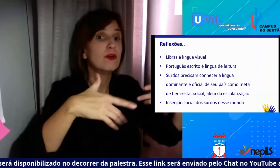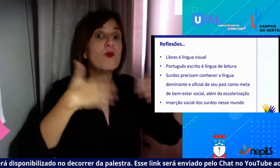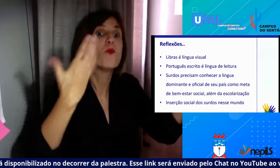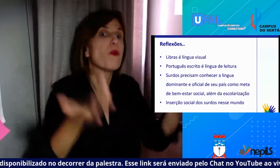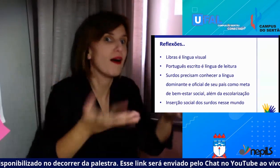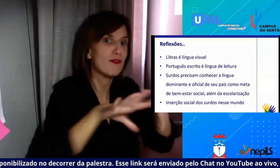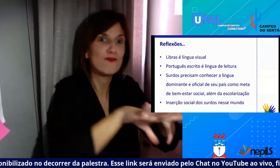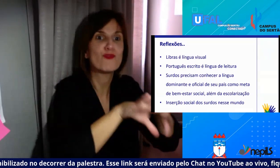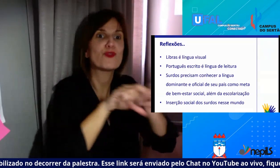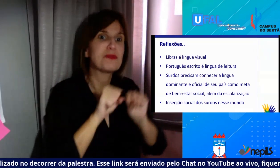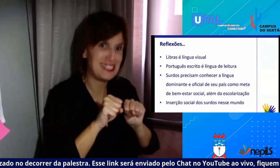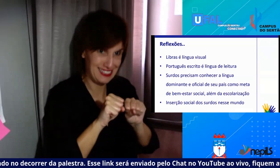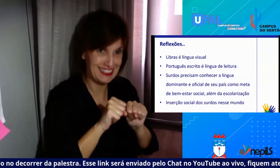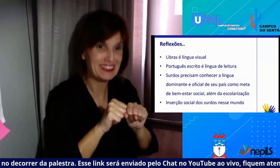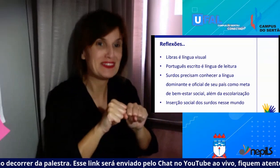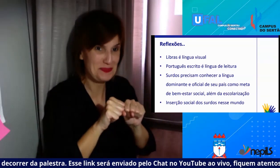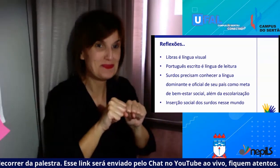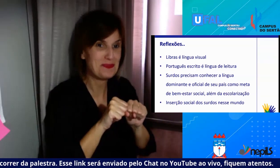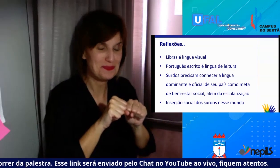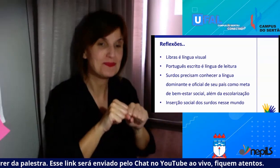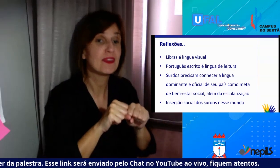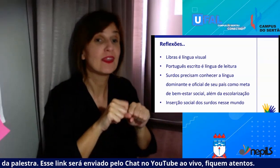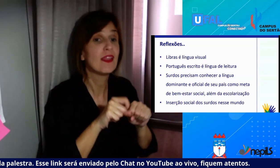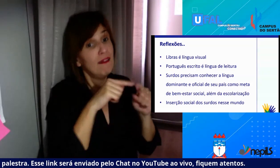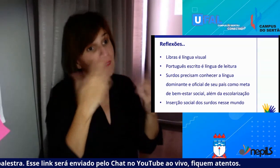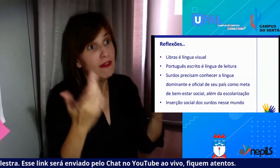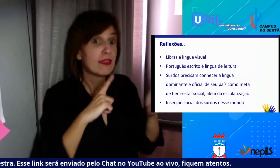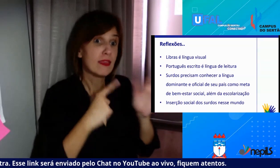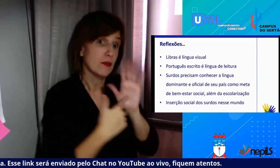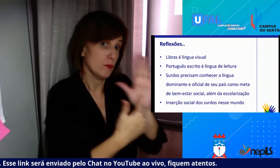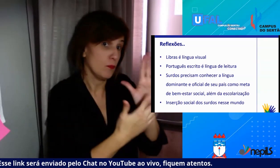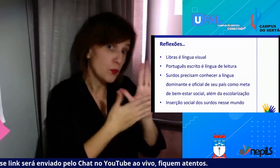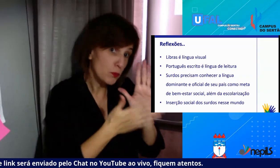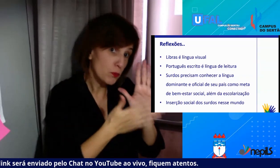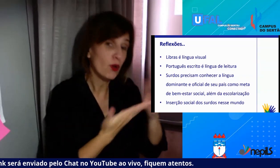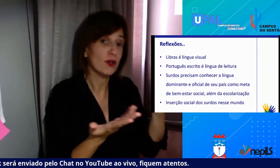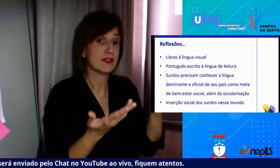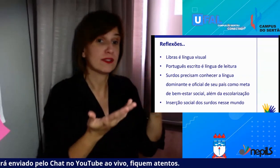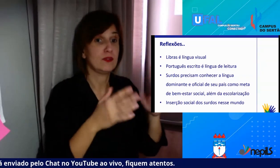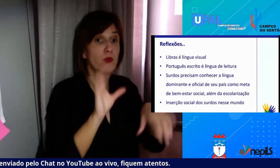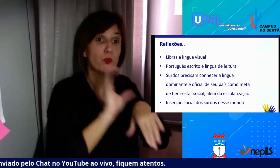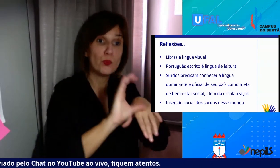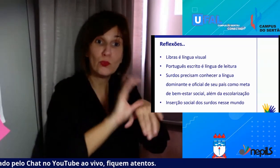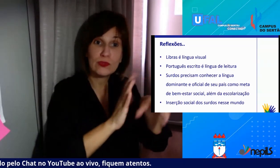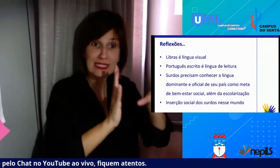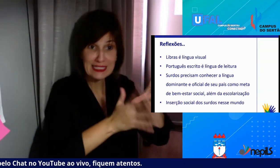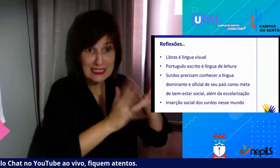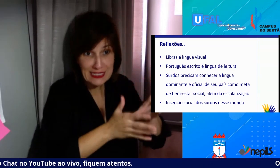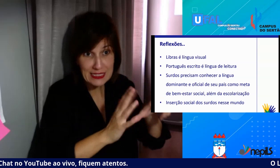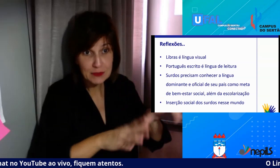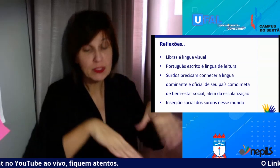13, 14 anos já começam a pensar que formação profissional pretendem